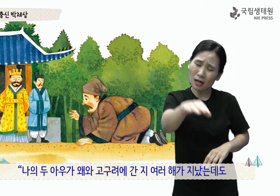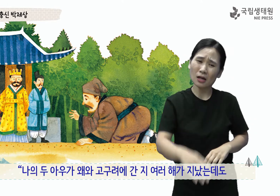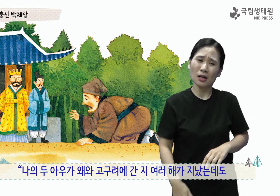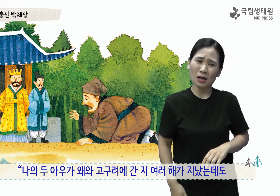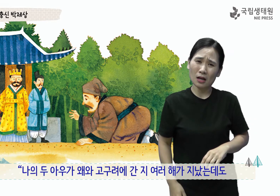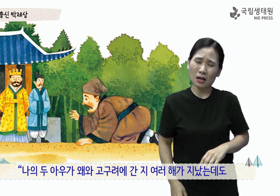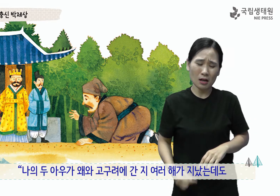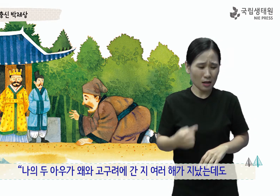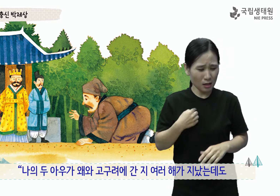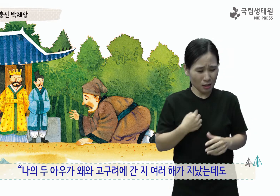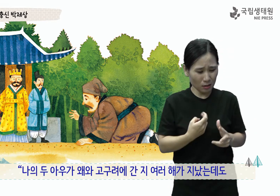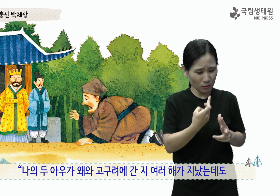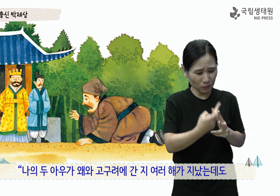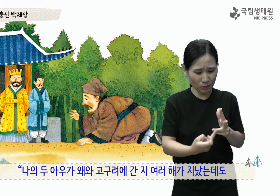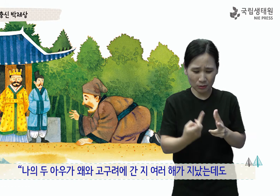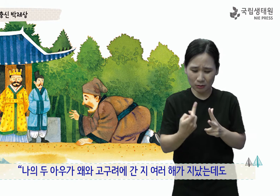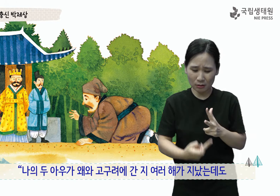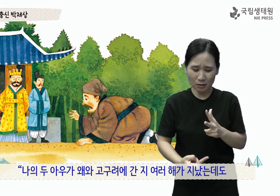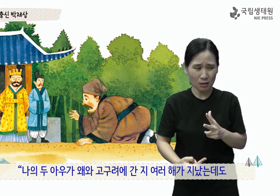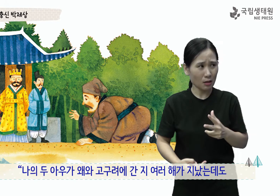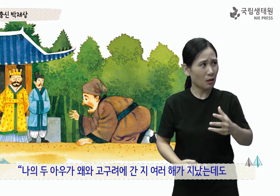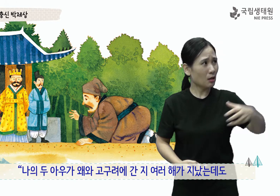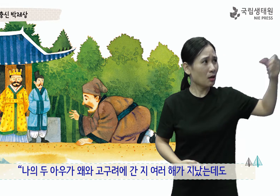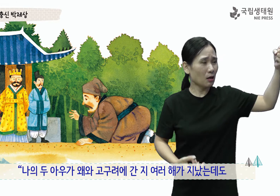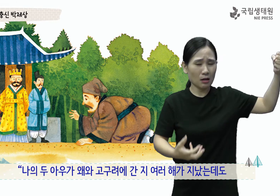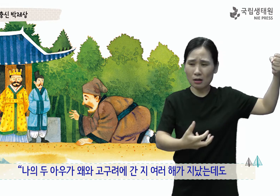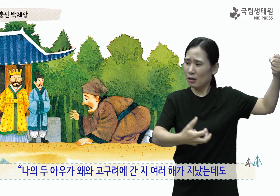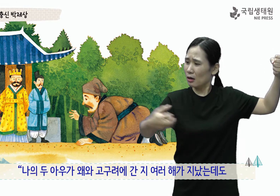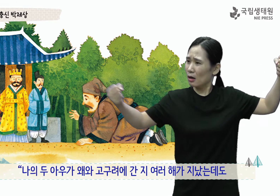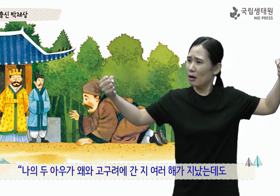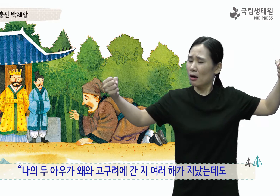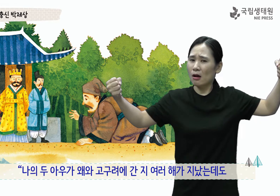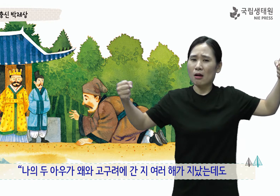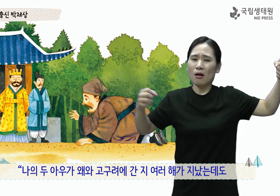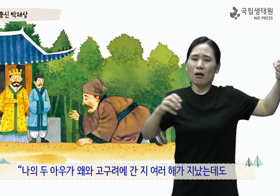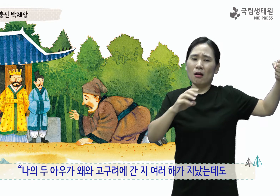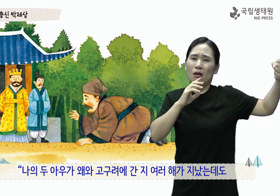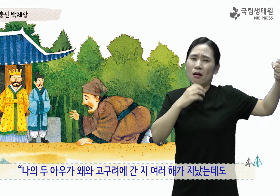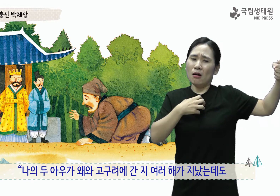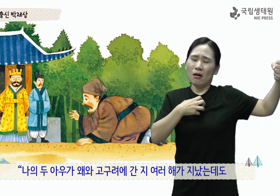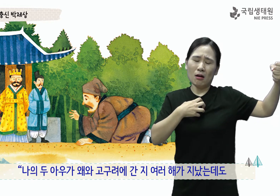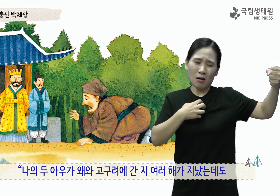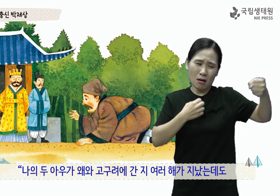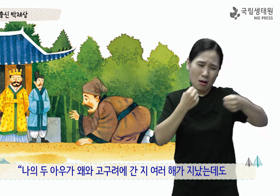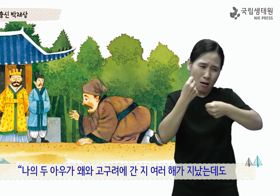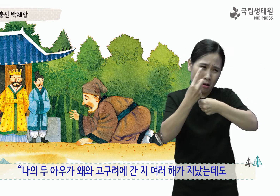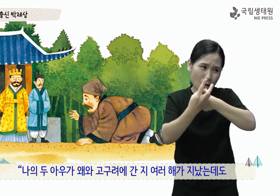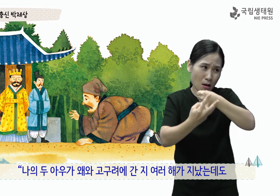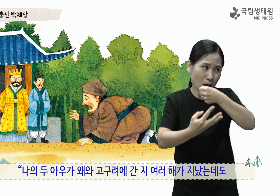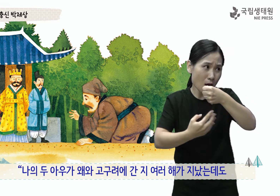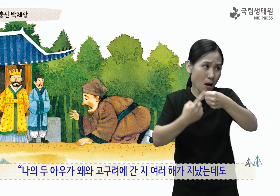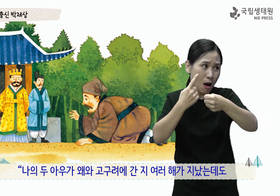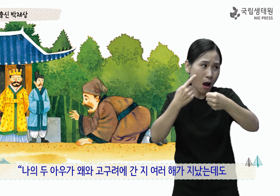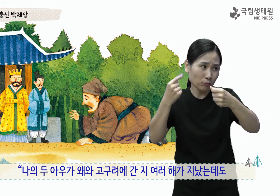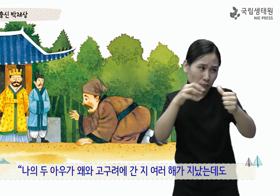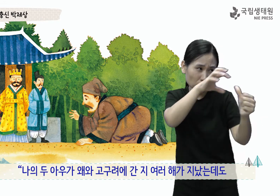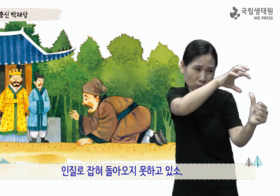나의 두 아우가 외우와 고구려에 간지 여러 해가 지났는데도